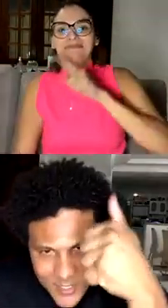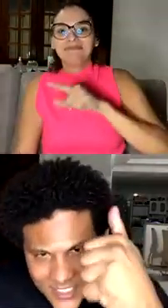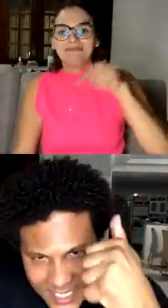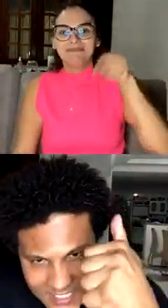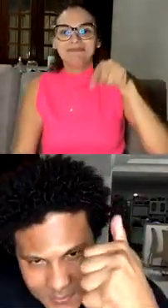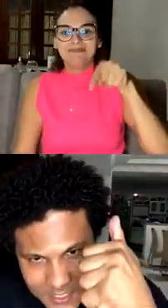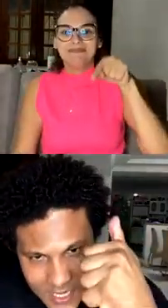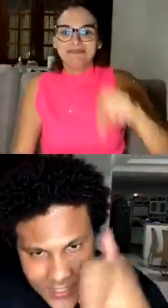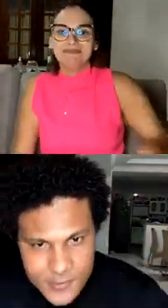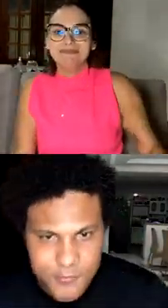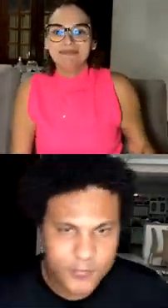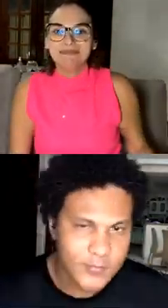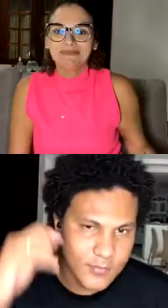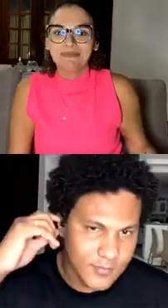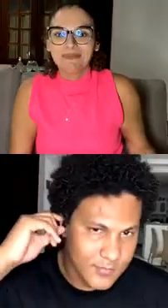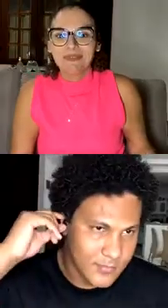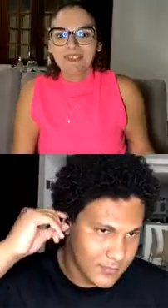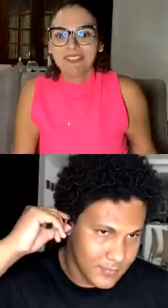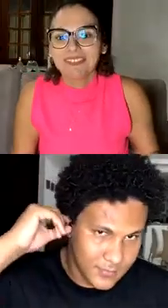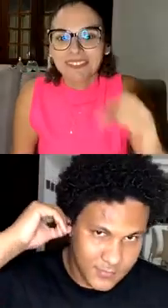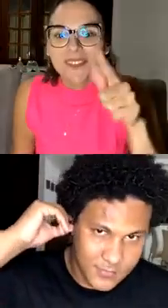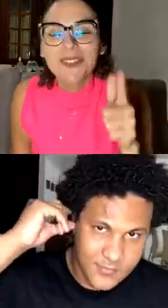Pode deixar a acessibilidade.